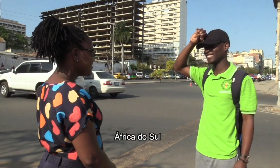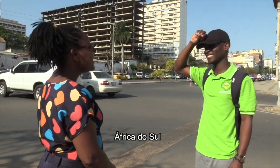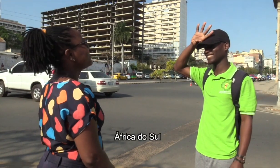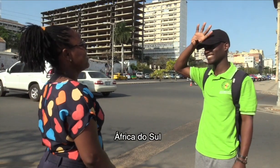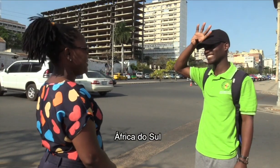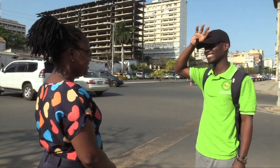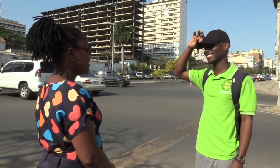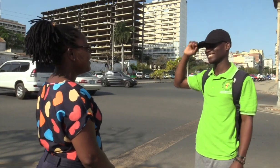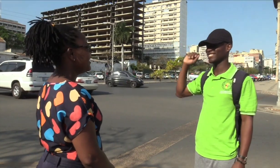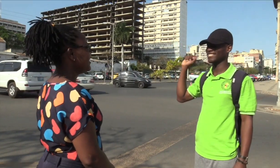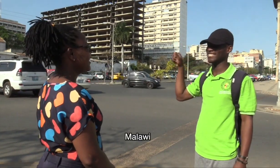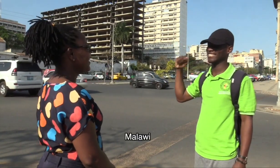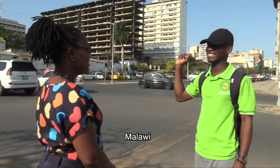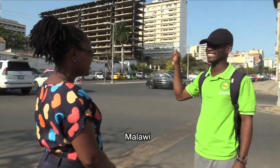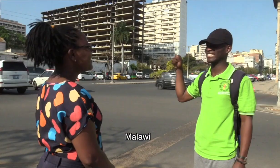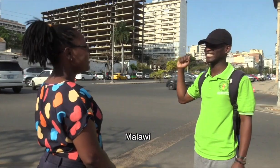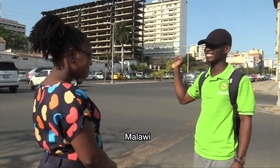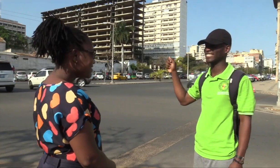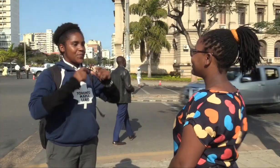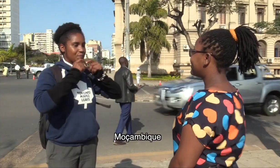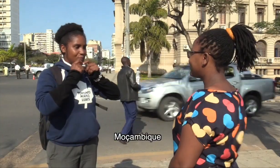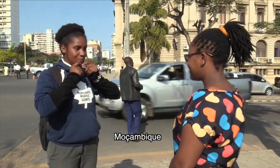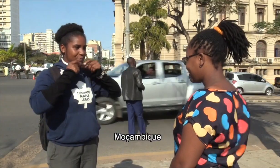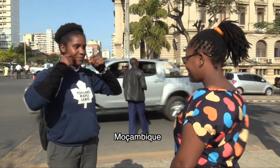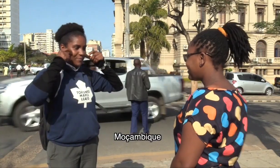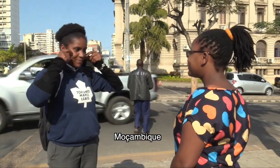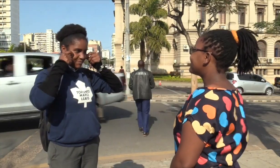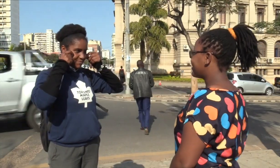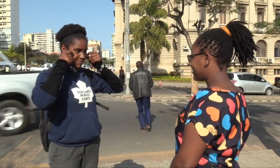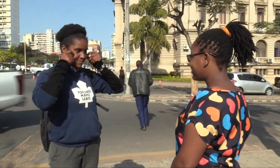África do Sul, Malawi, Moçambique,